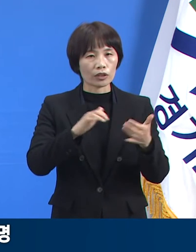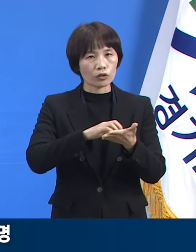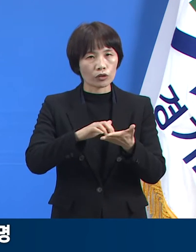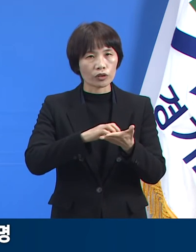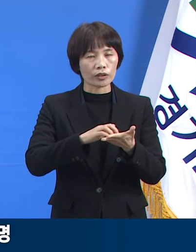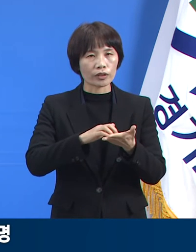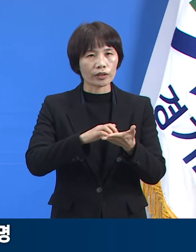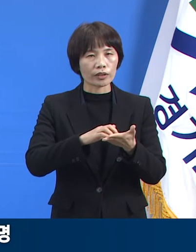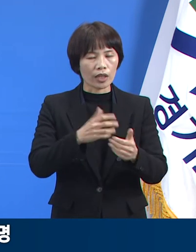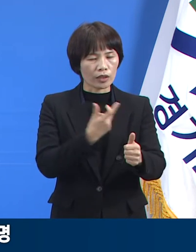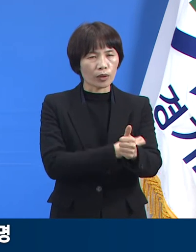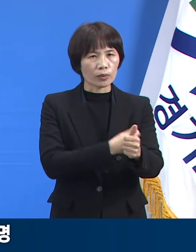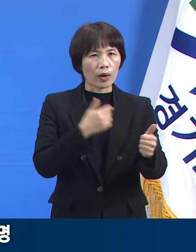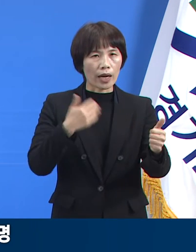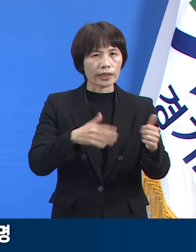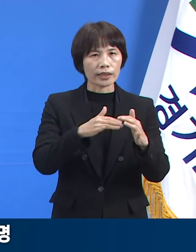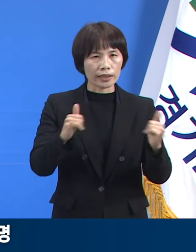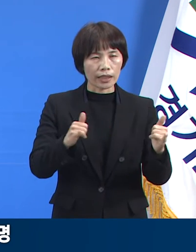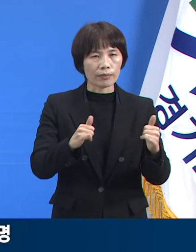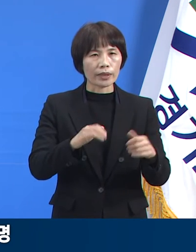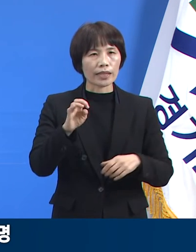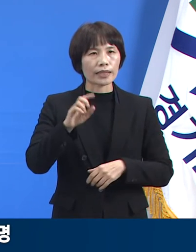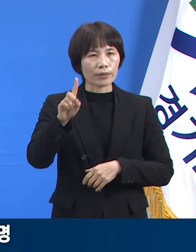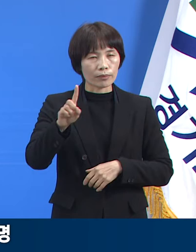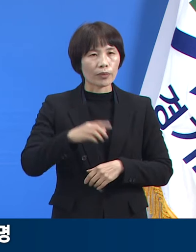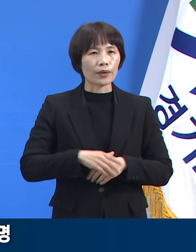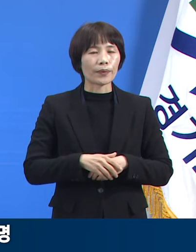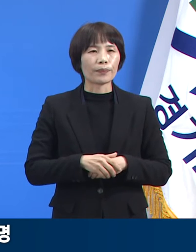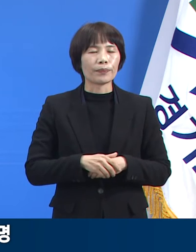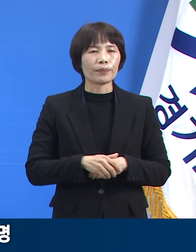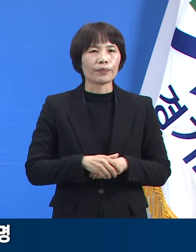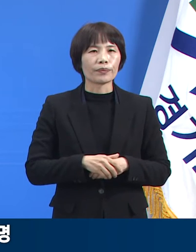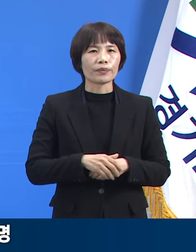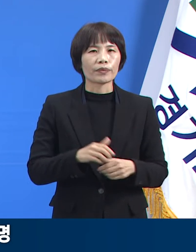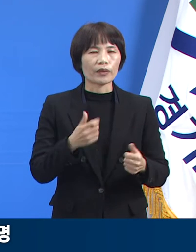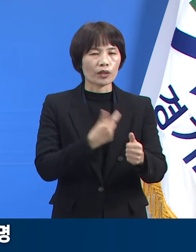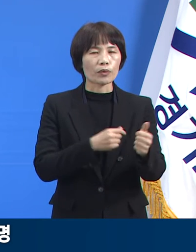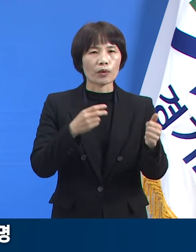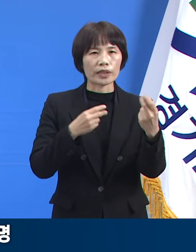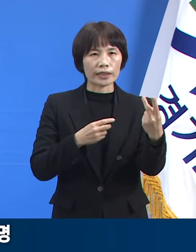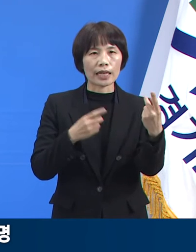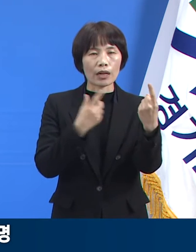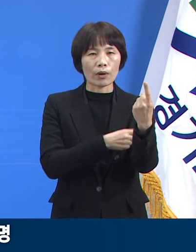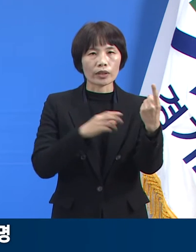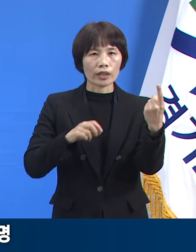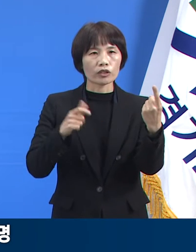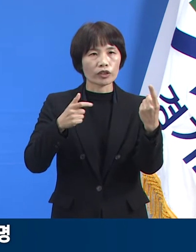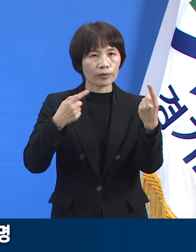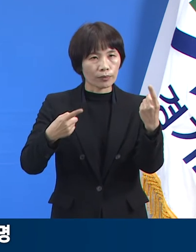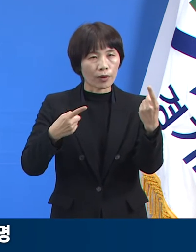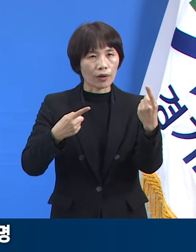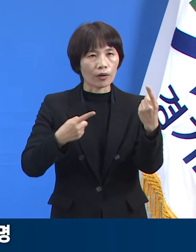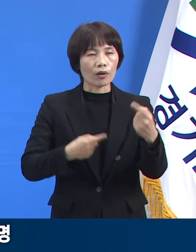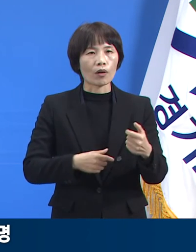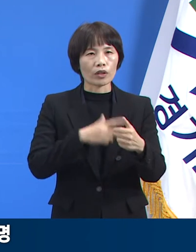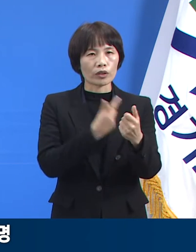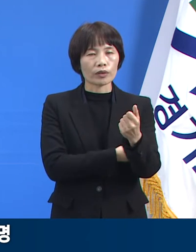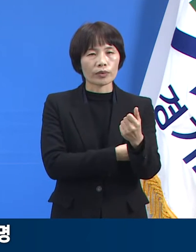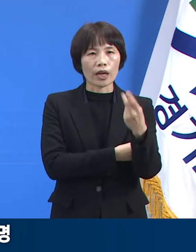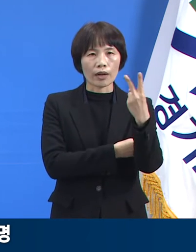사망자는 백신 미접종자가 42명, 1차 접종 완료자가 6명, 백신 접종 완료자는